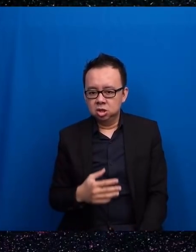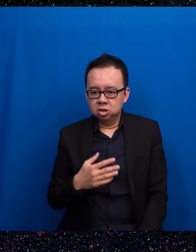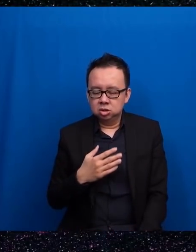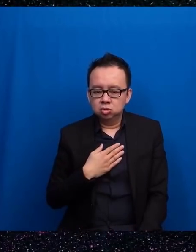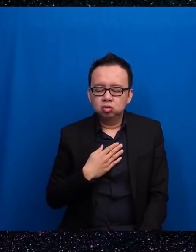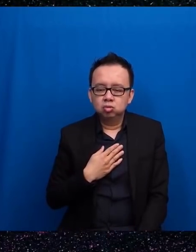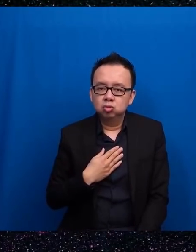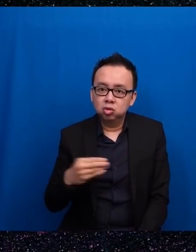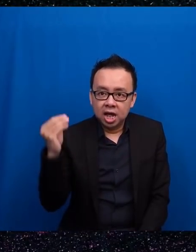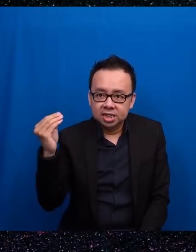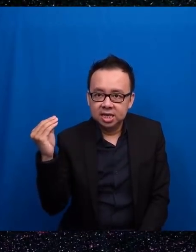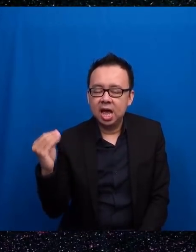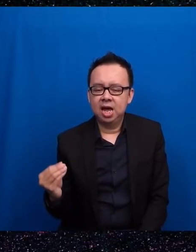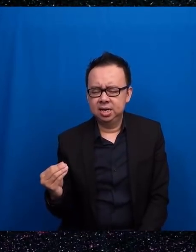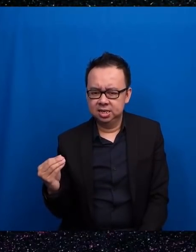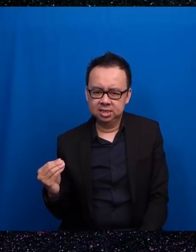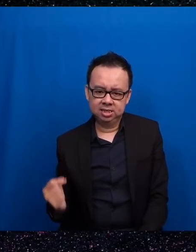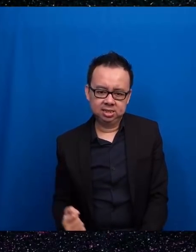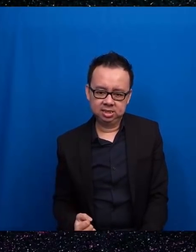nantikan. Yes.